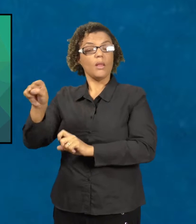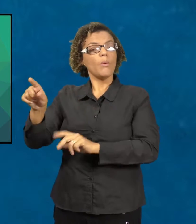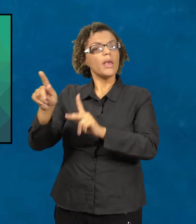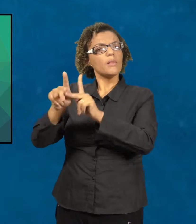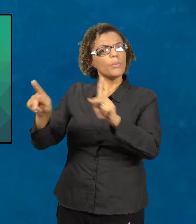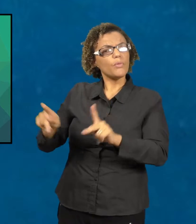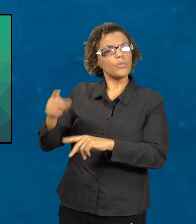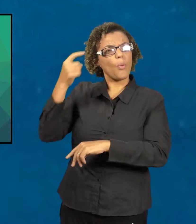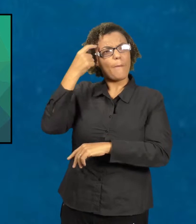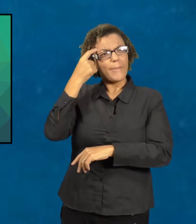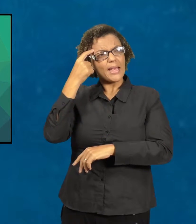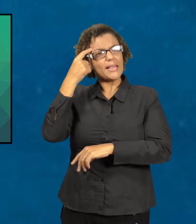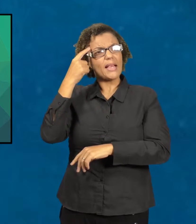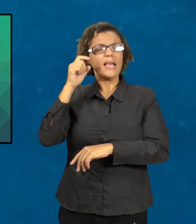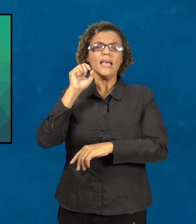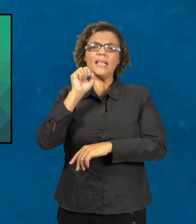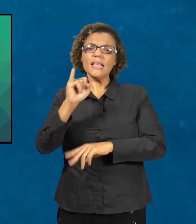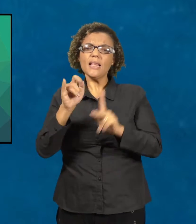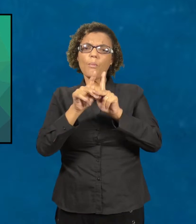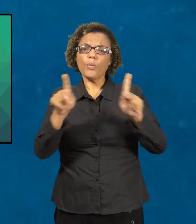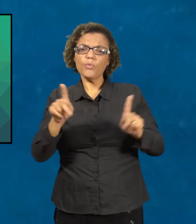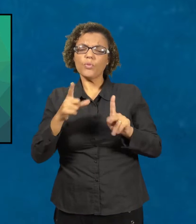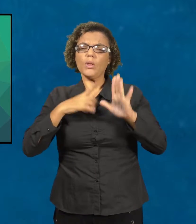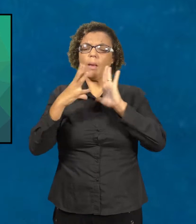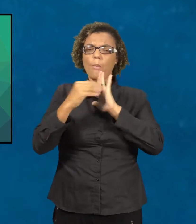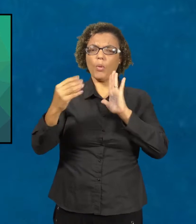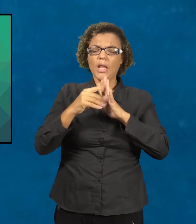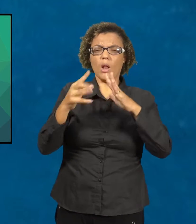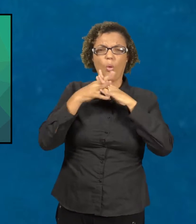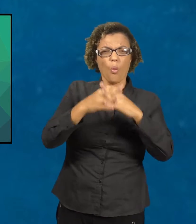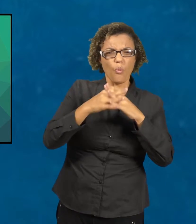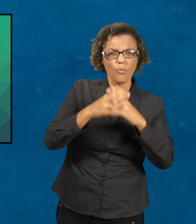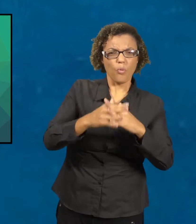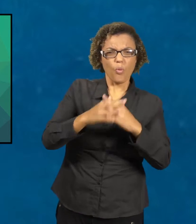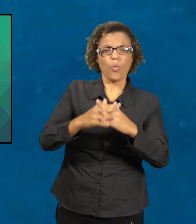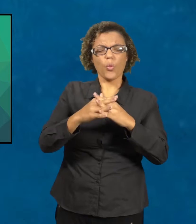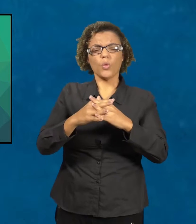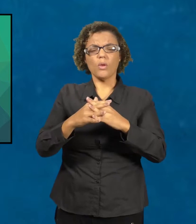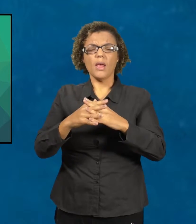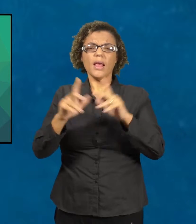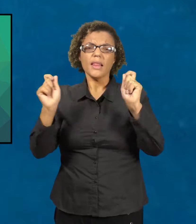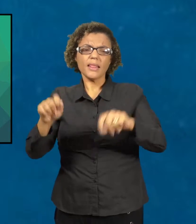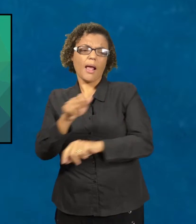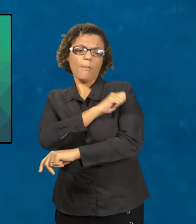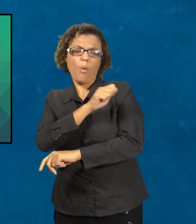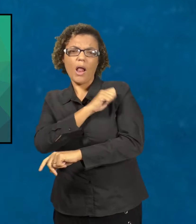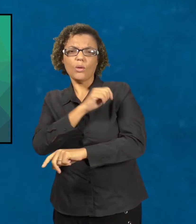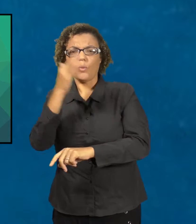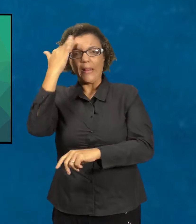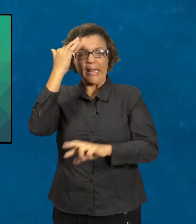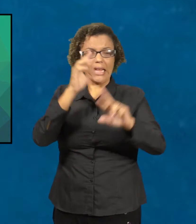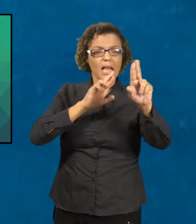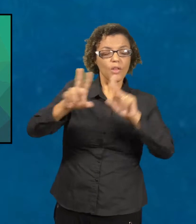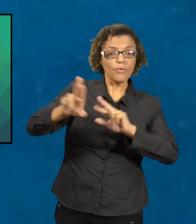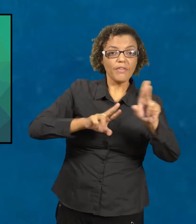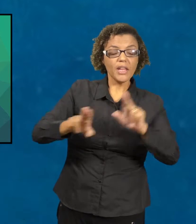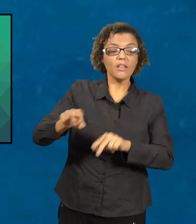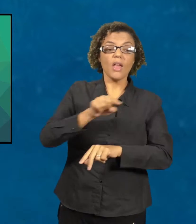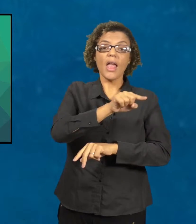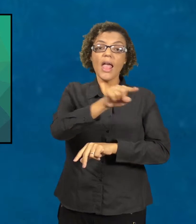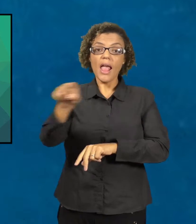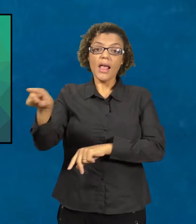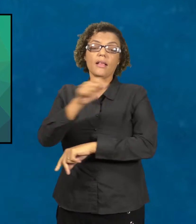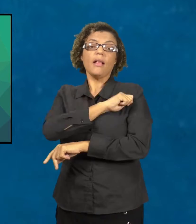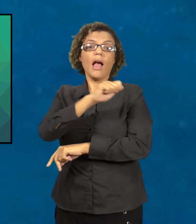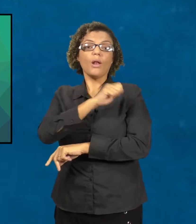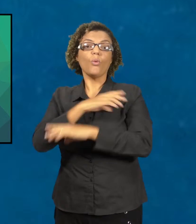confusos ou que geram ambiguidade, principalmente nas primeiras etapas da aprendizagem, o aluno pode construir um modelo equivocado, que não